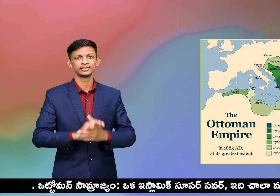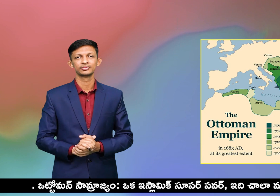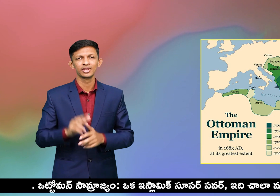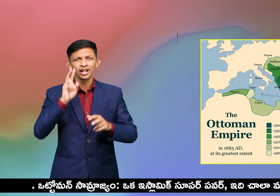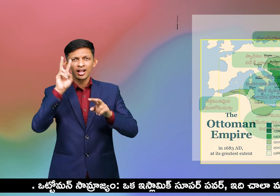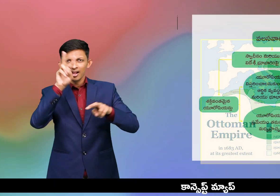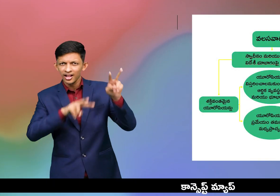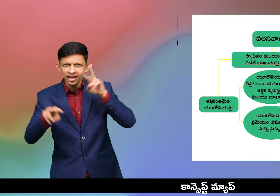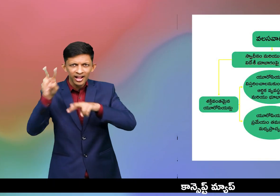పాలించింది.